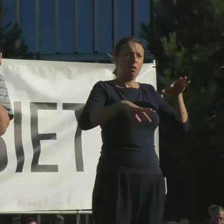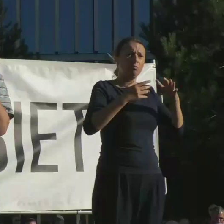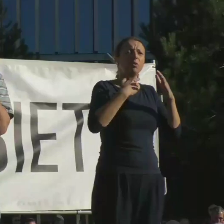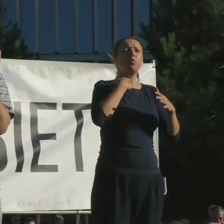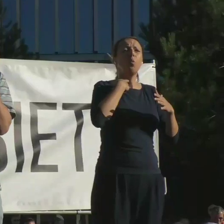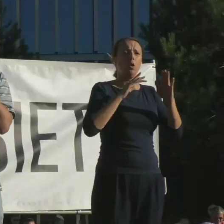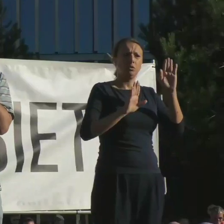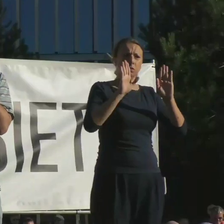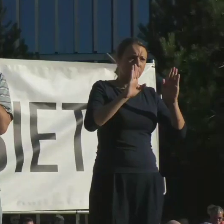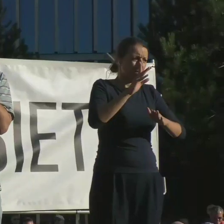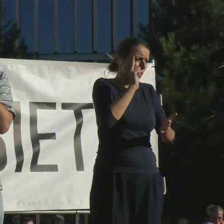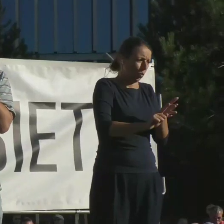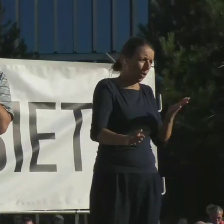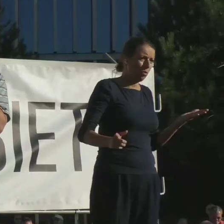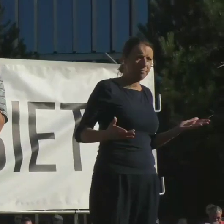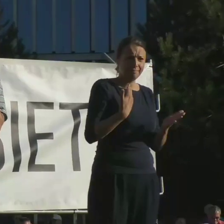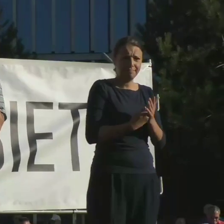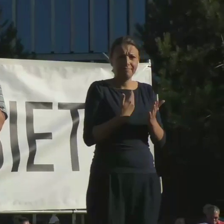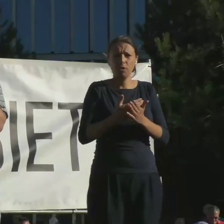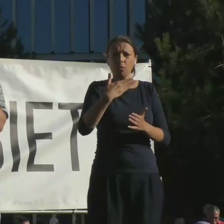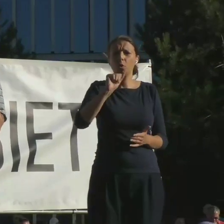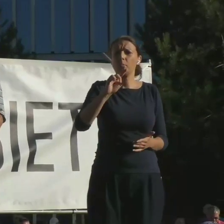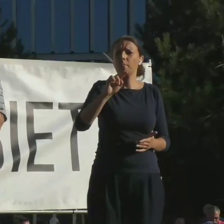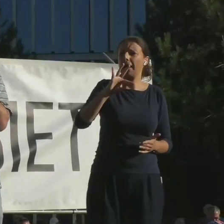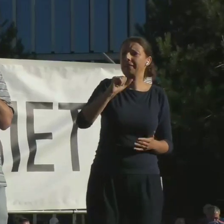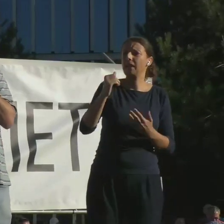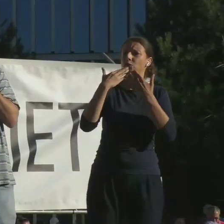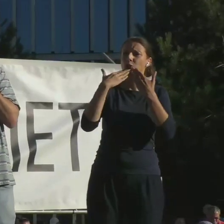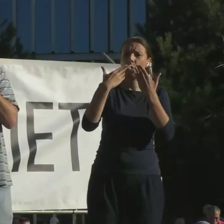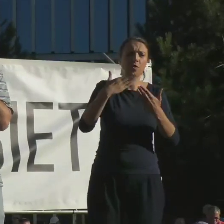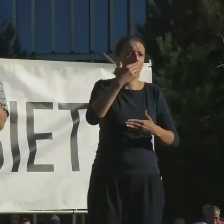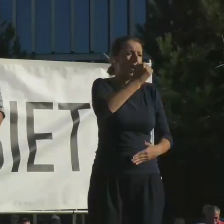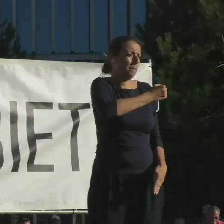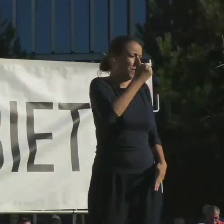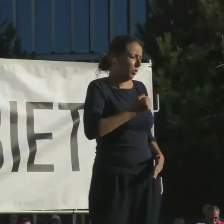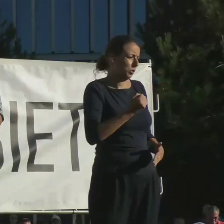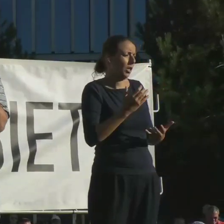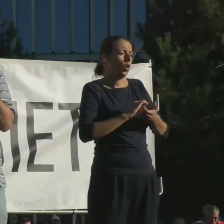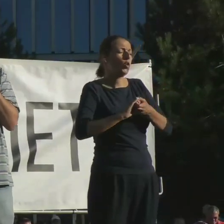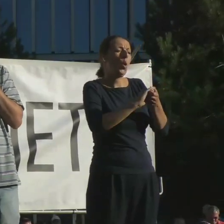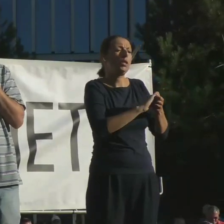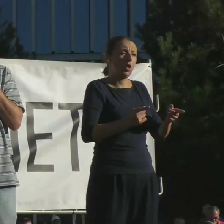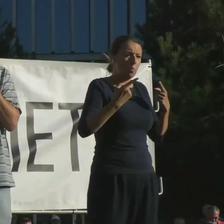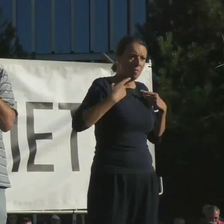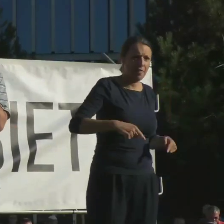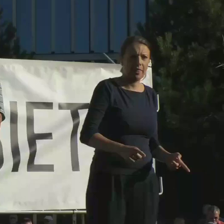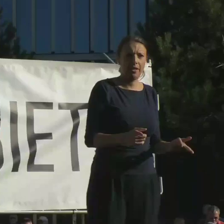tutaj Marta dziękowała posłom Koalicji Obywatelskiej.